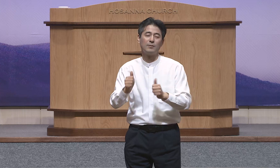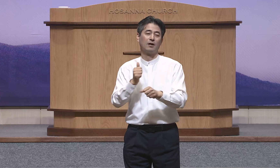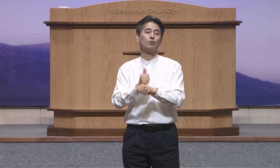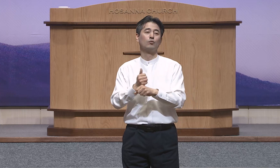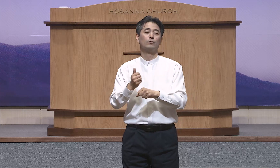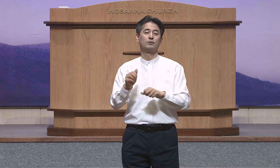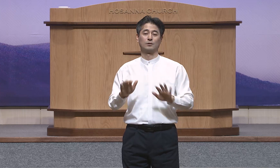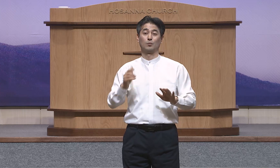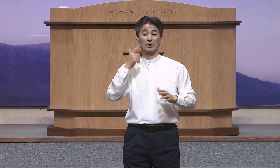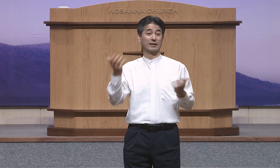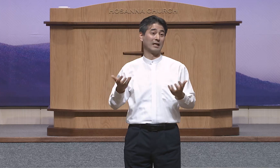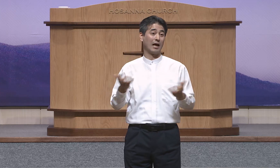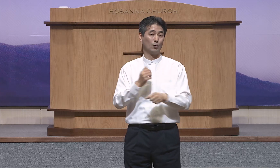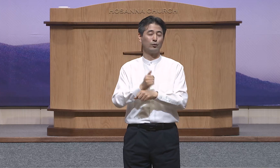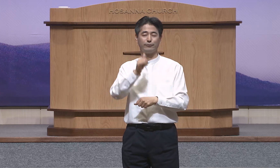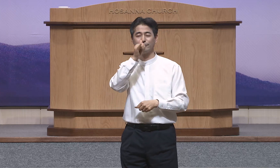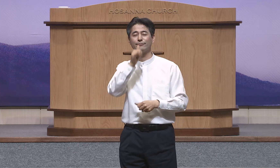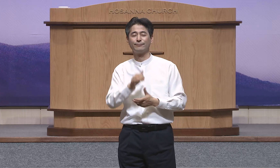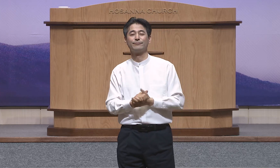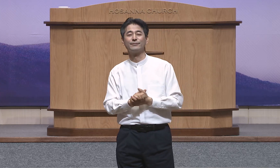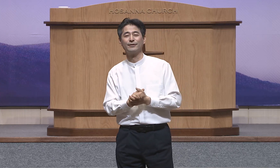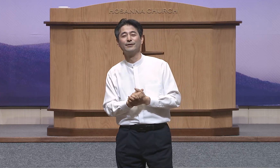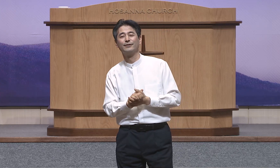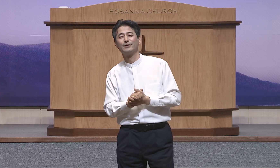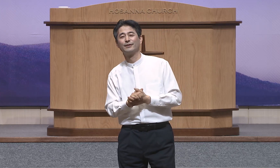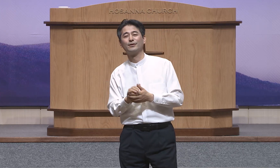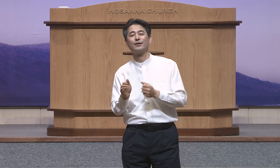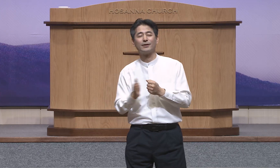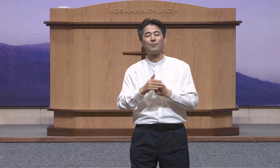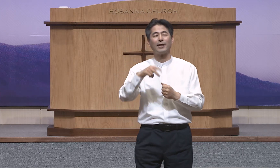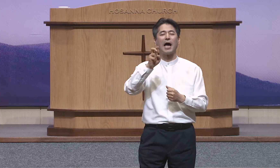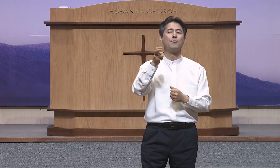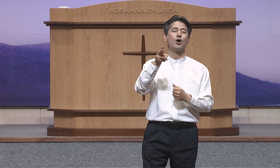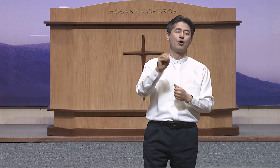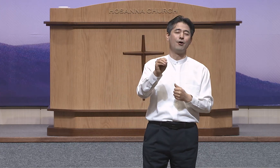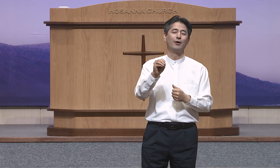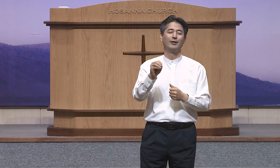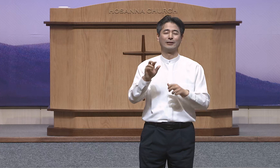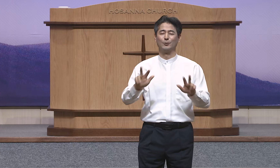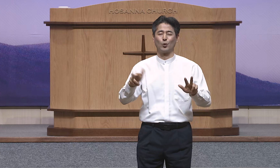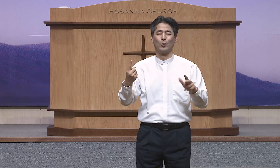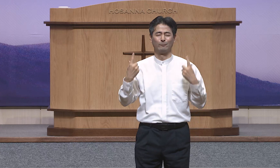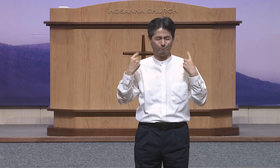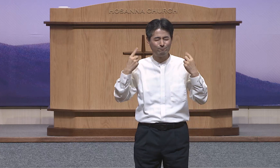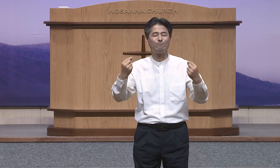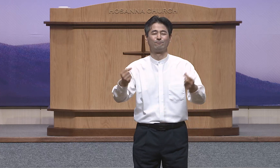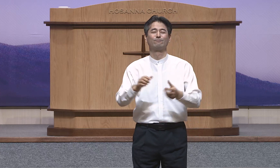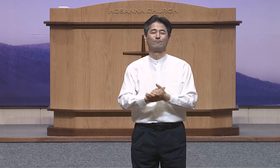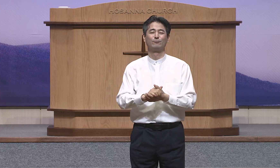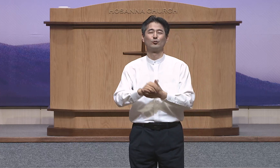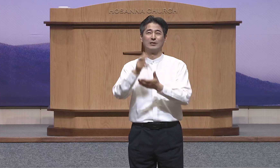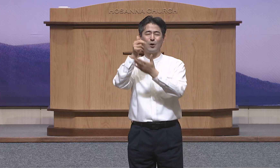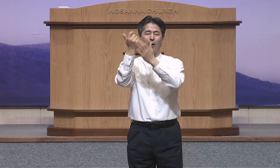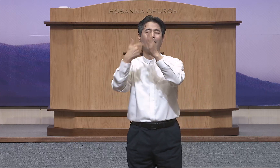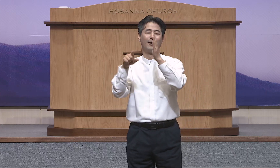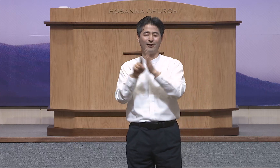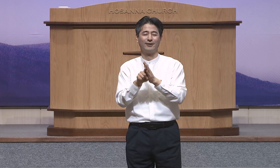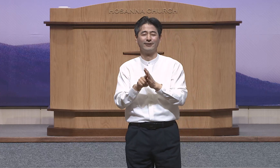최선의 노력을 해서 제가 목사 사역을 하고 있습니다. 우리도 사명이 있죠. 주님을